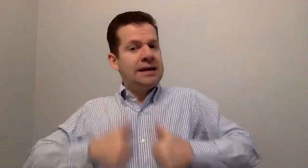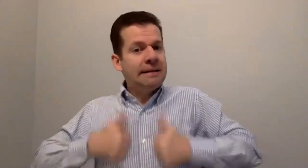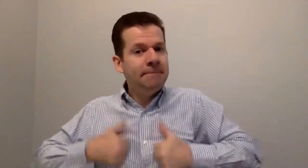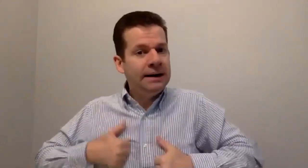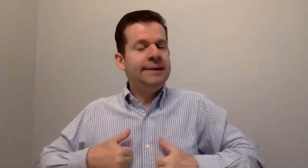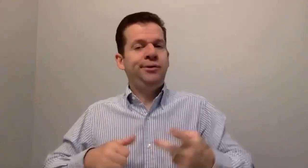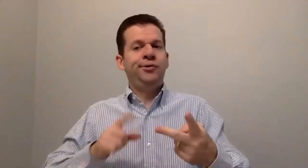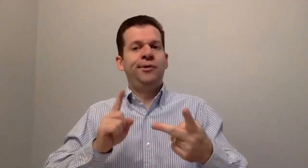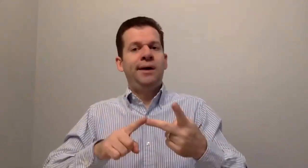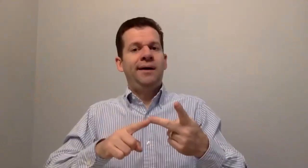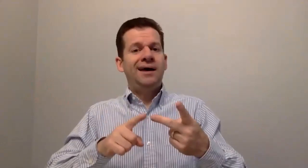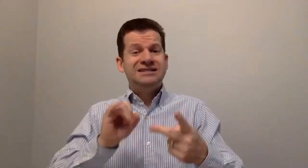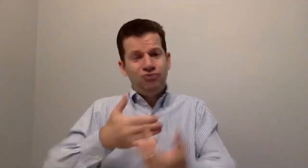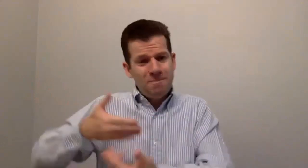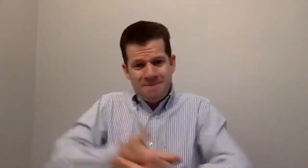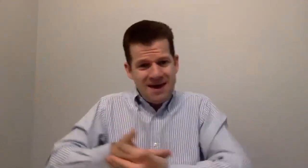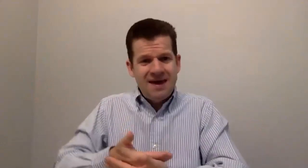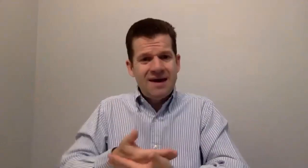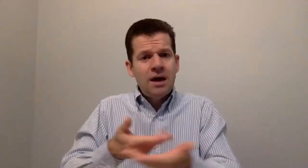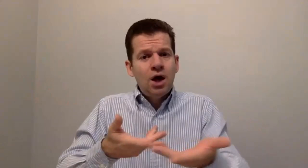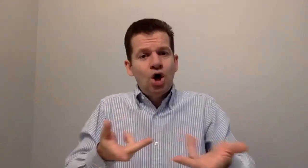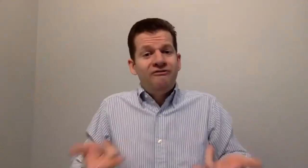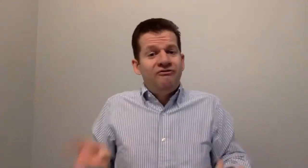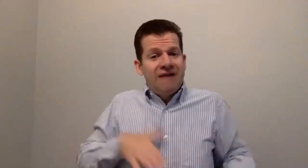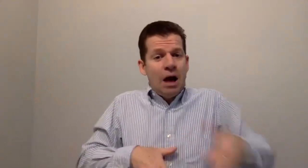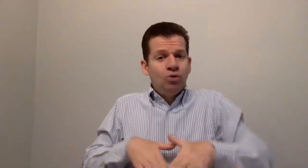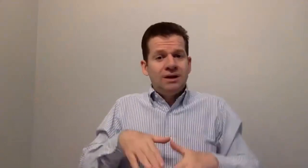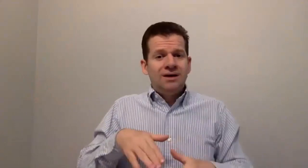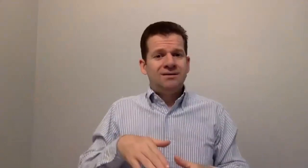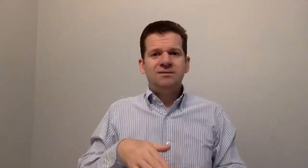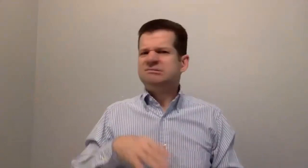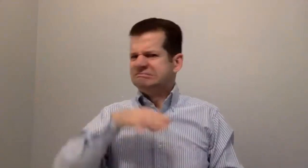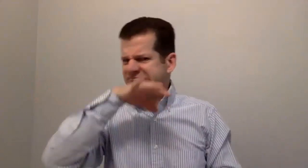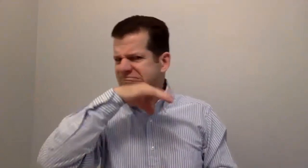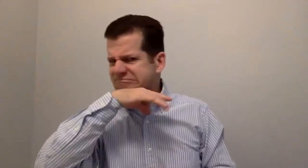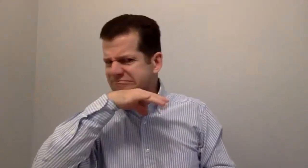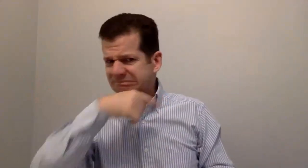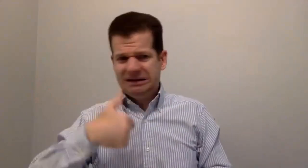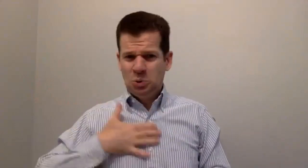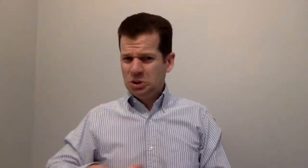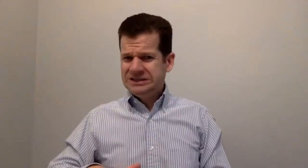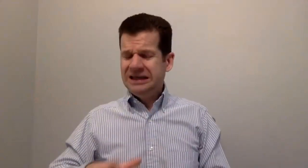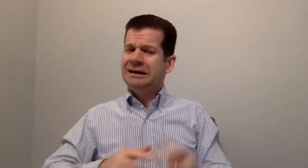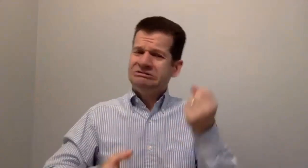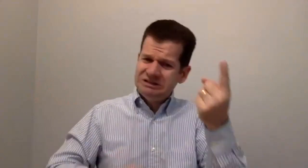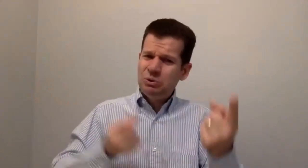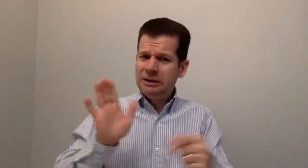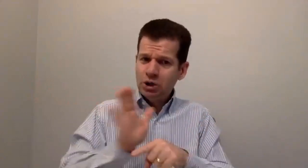dar banho, se for bebê, fralda. Eu não gostei, mas de vez em quando